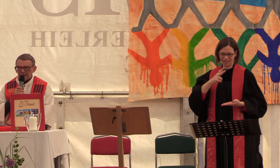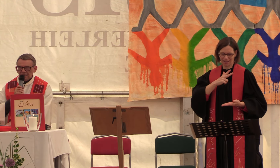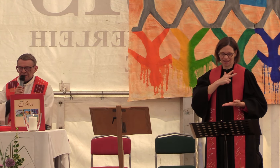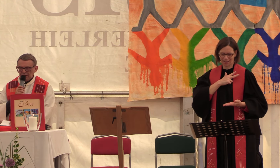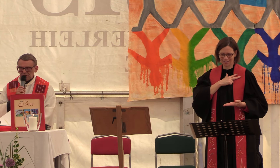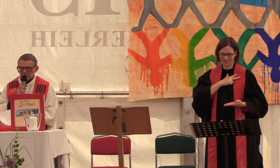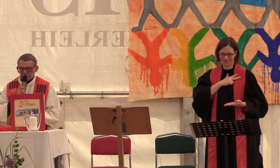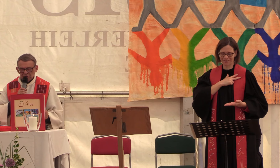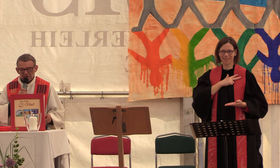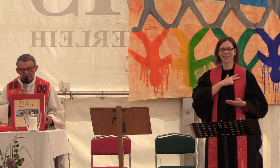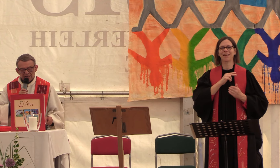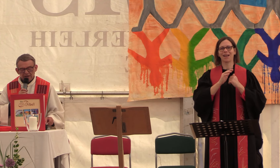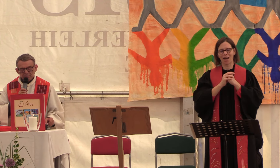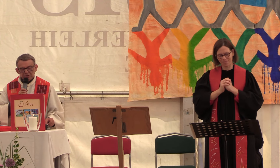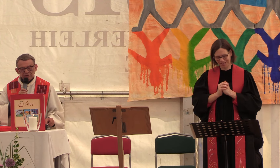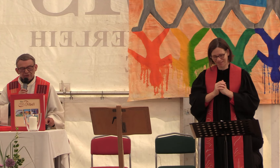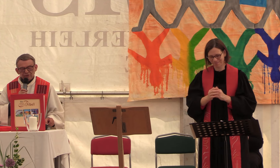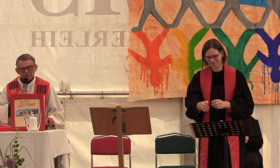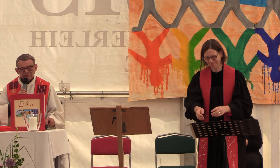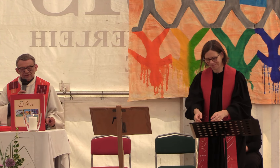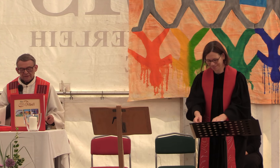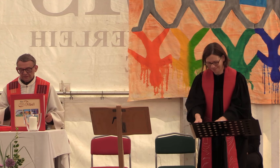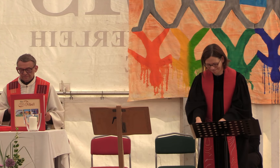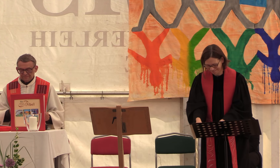Heilige Geist. Amen.